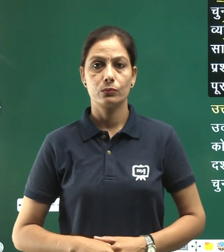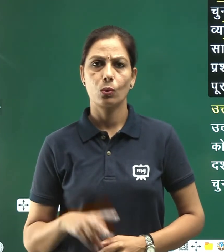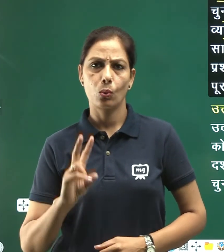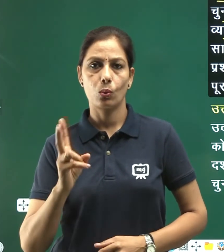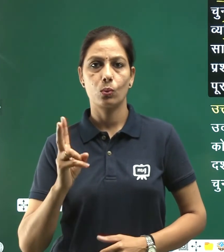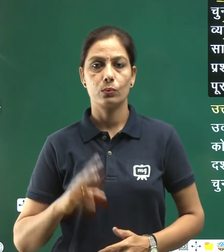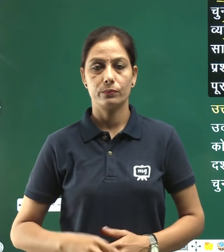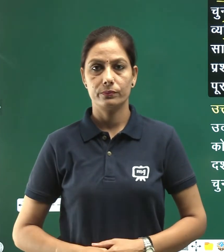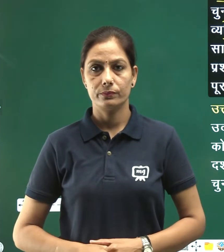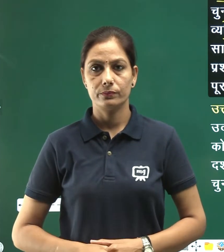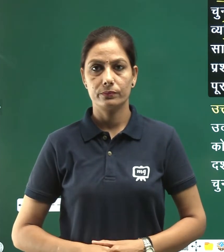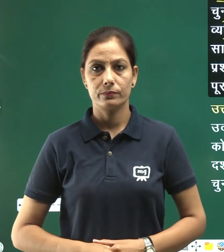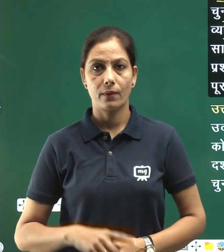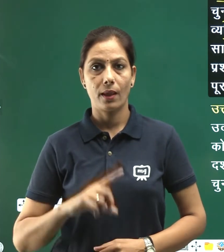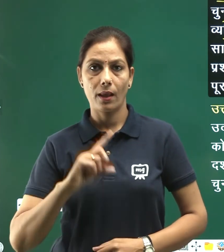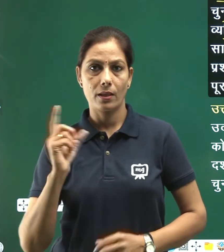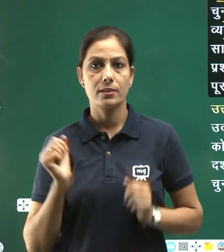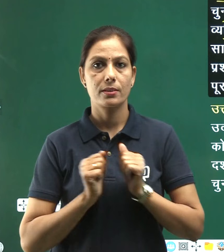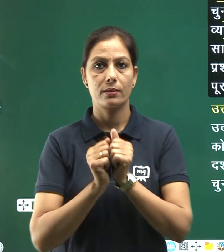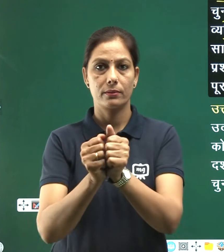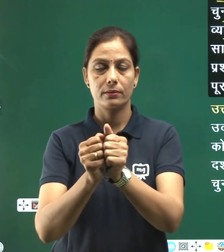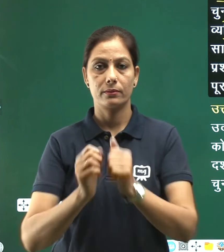दोनों एक साथ